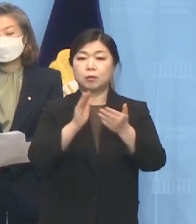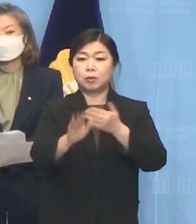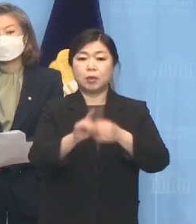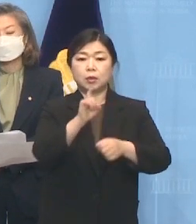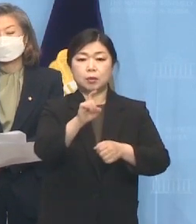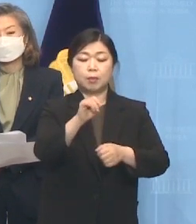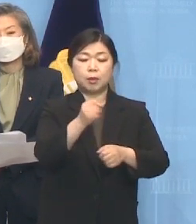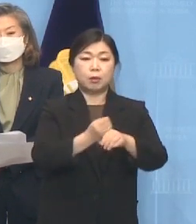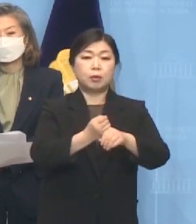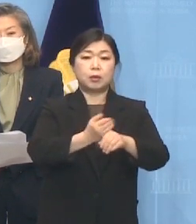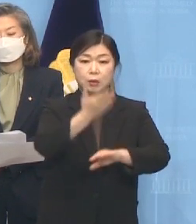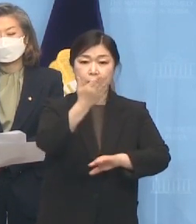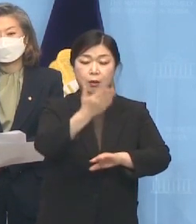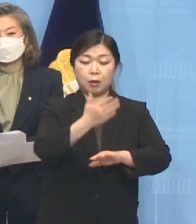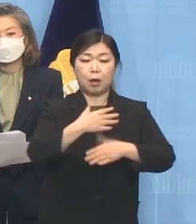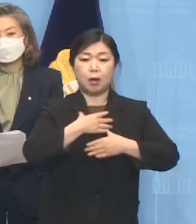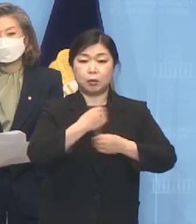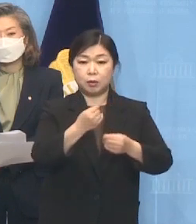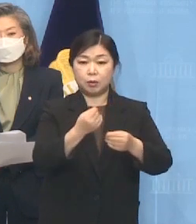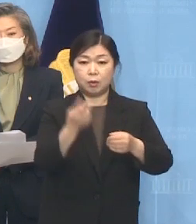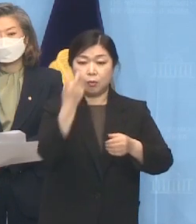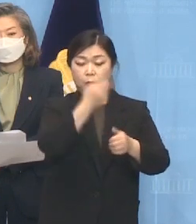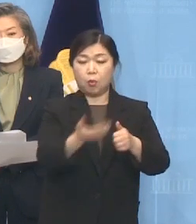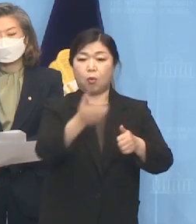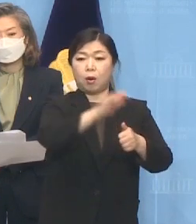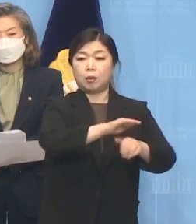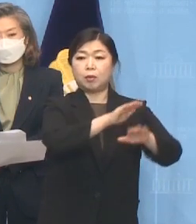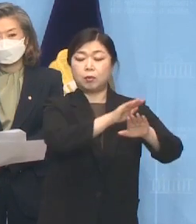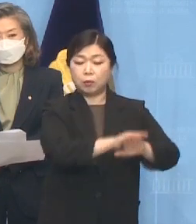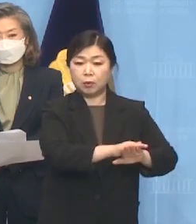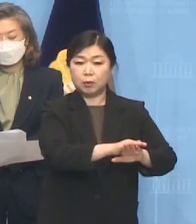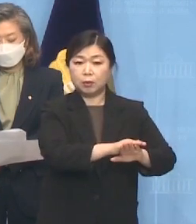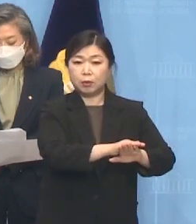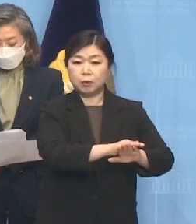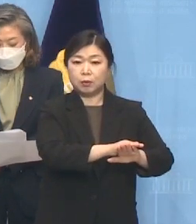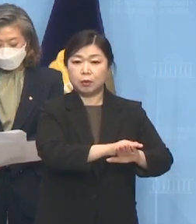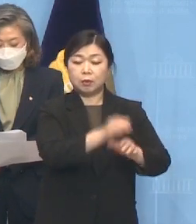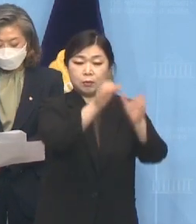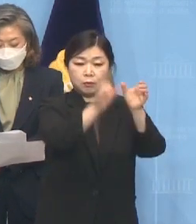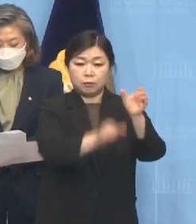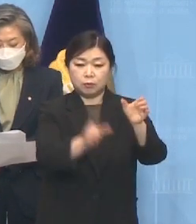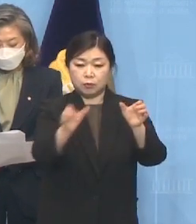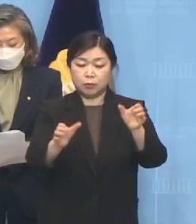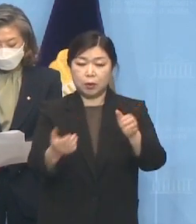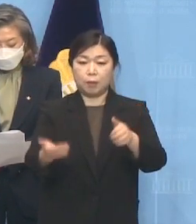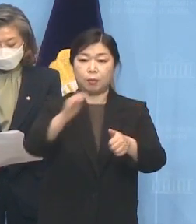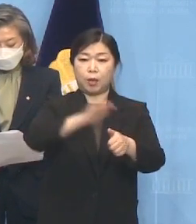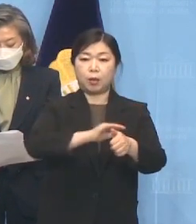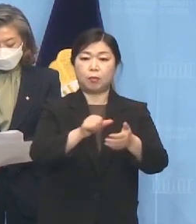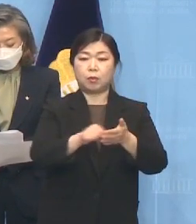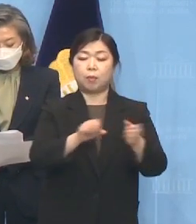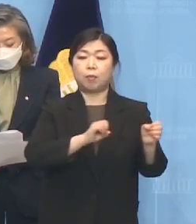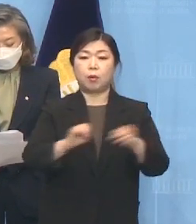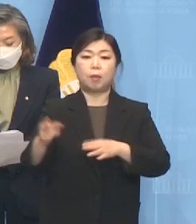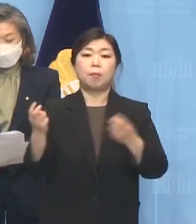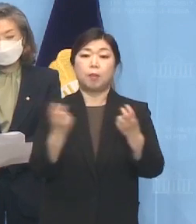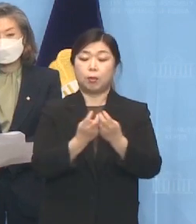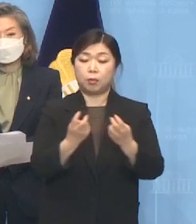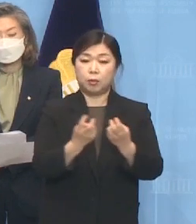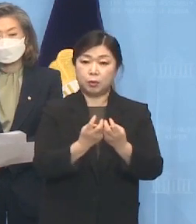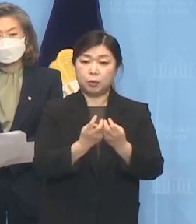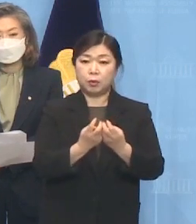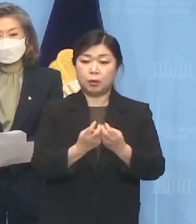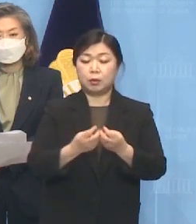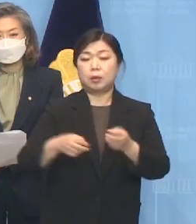10만 년 이상 안전하게 보관해야 할 고준희 방사성폐기물 처리 방안도